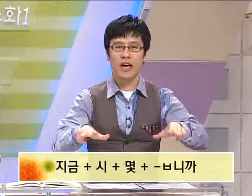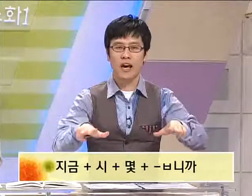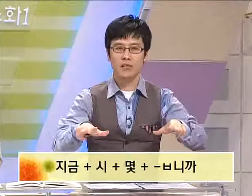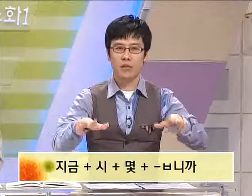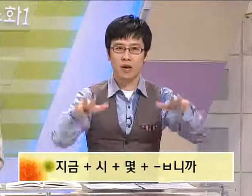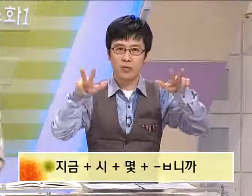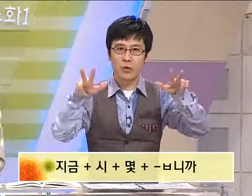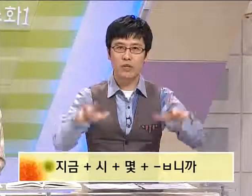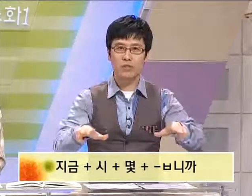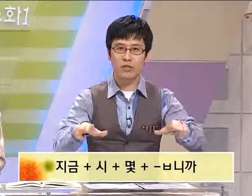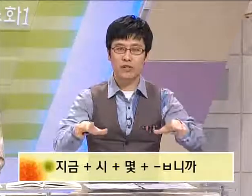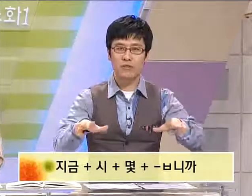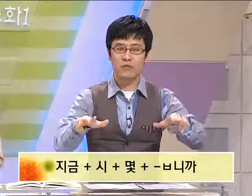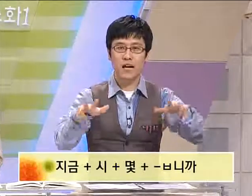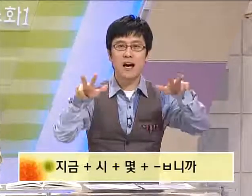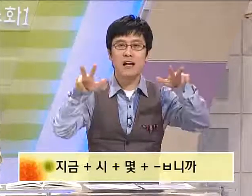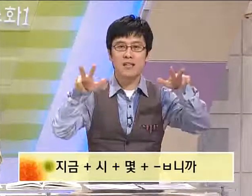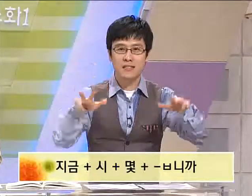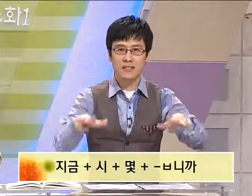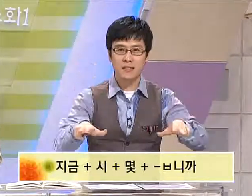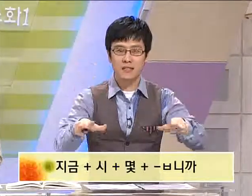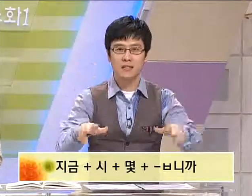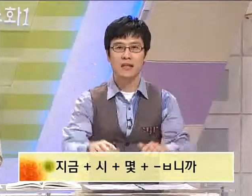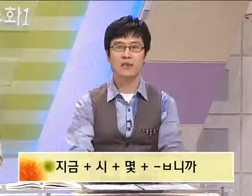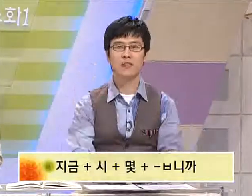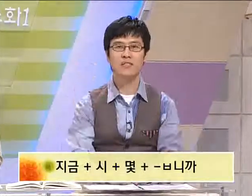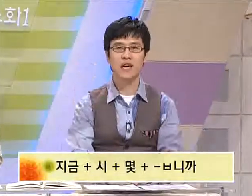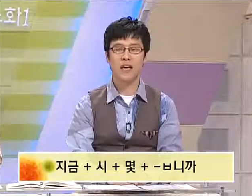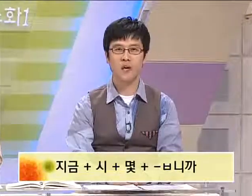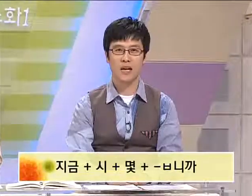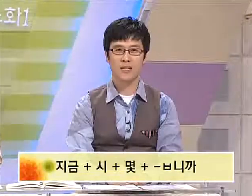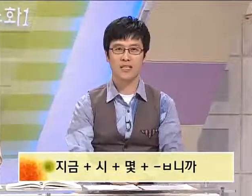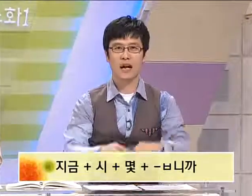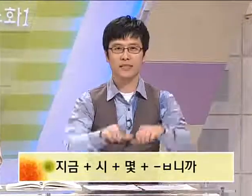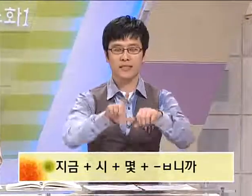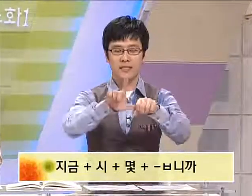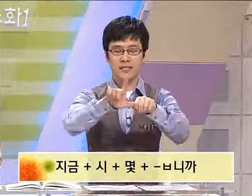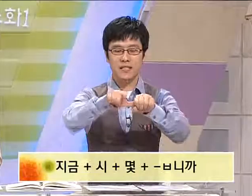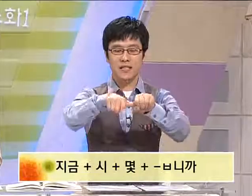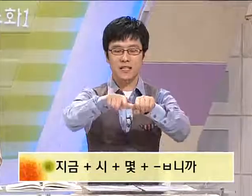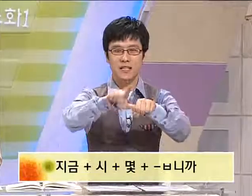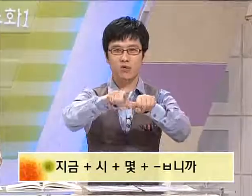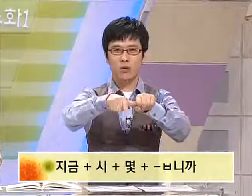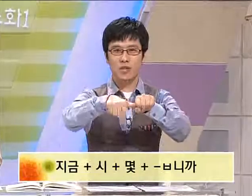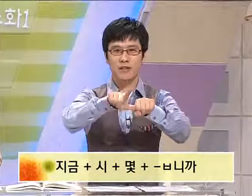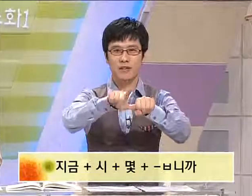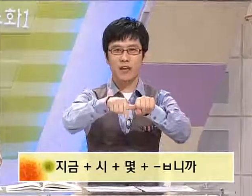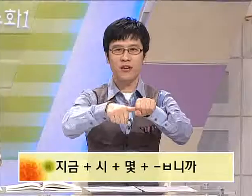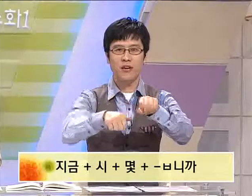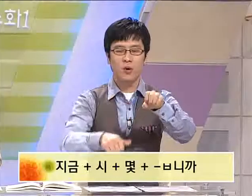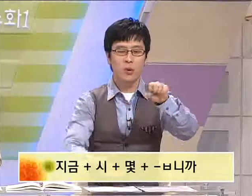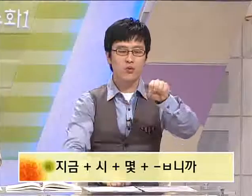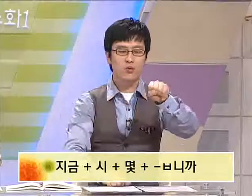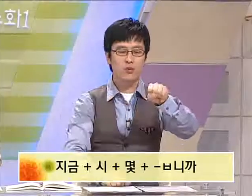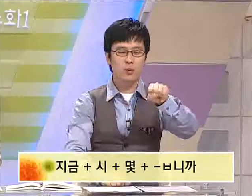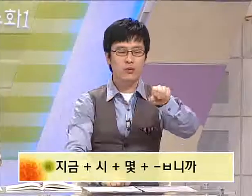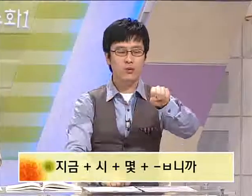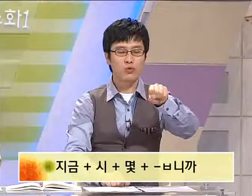하는 모양을 표현해 주시면 되겠습니다. 지금 몇 시예요. 자, 시간. 시. 라는 수화가 나왔네요. 왼손은